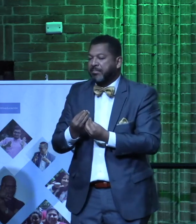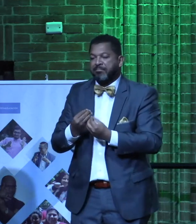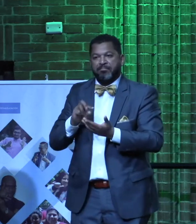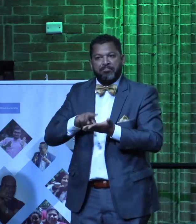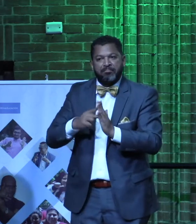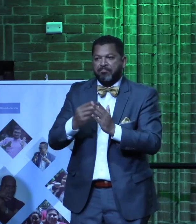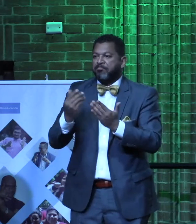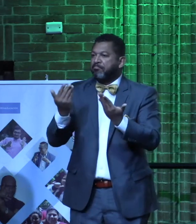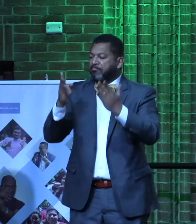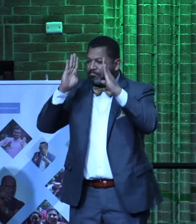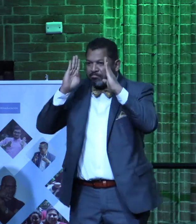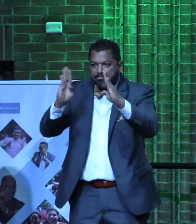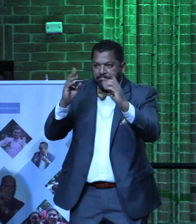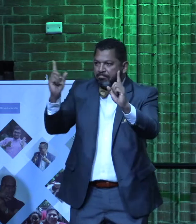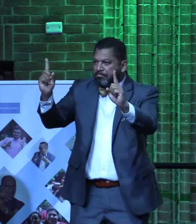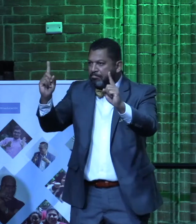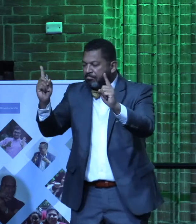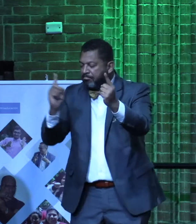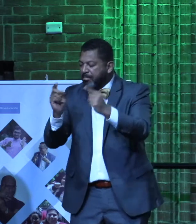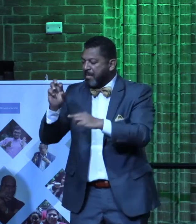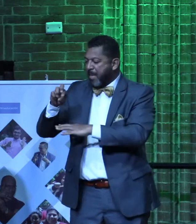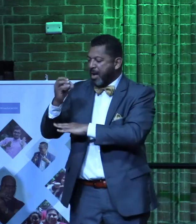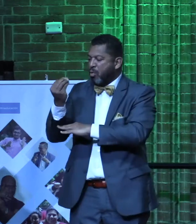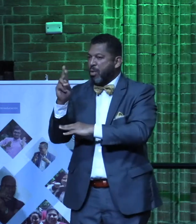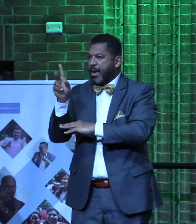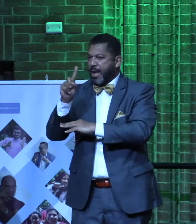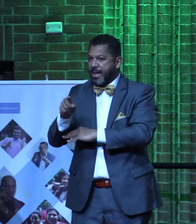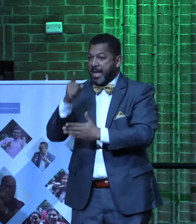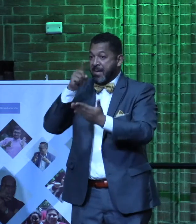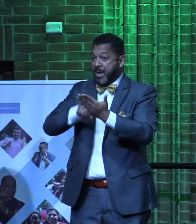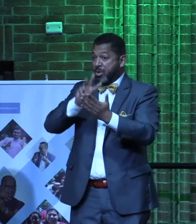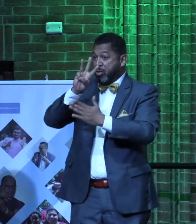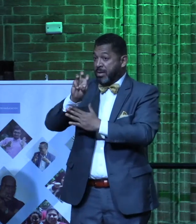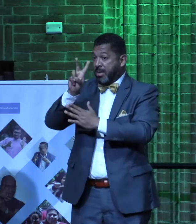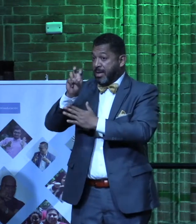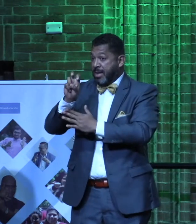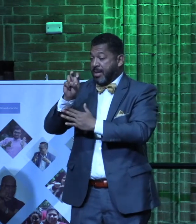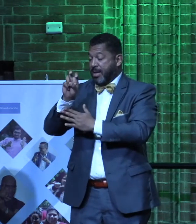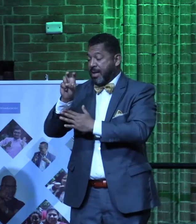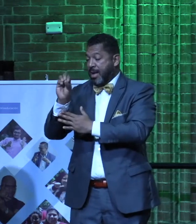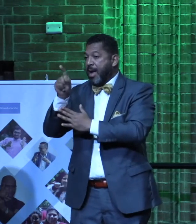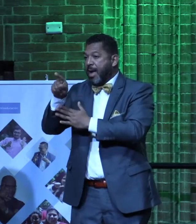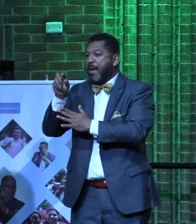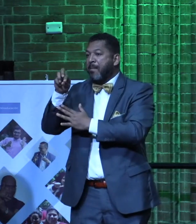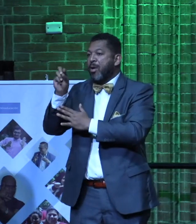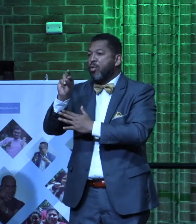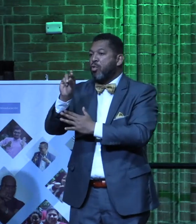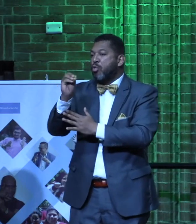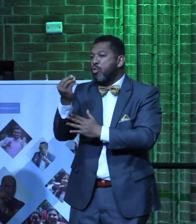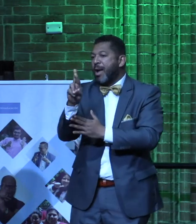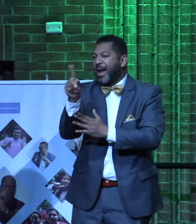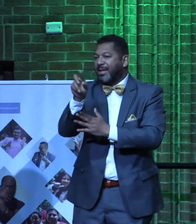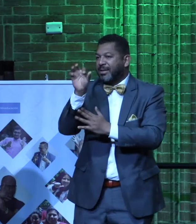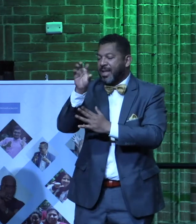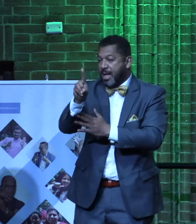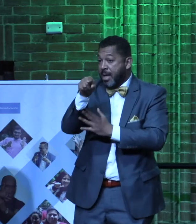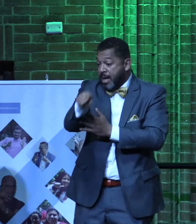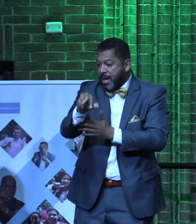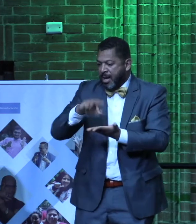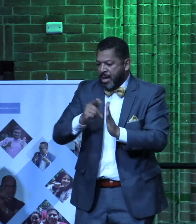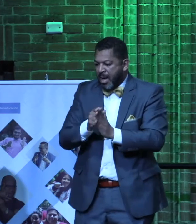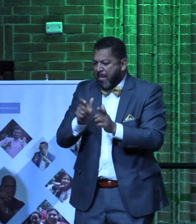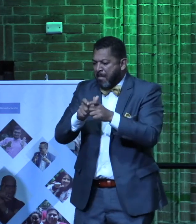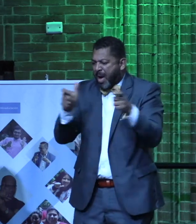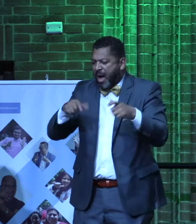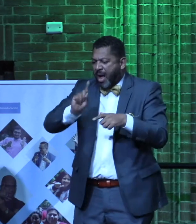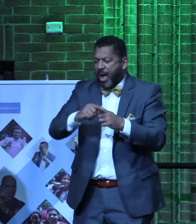las atenciones de PQRSDs, atendimos 1.870 PQRSDs, el grueso de esas PQRSDs se